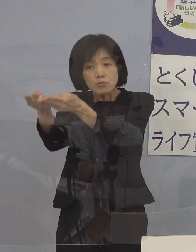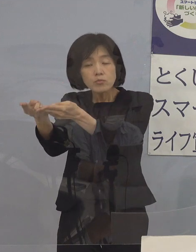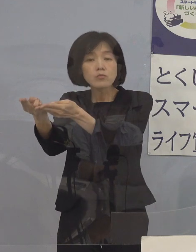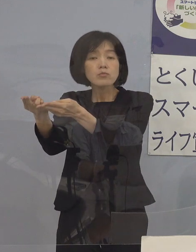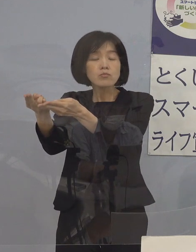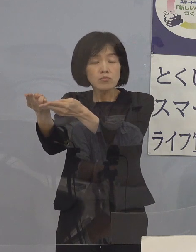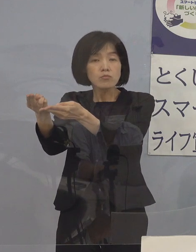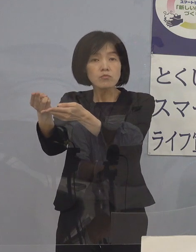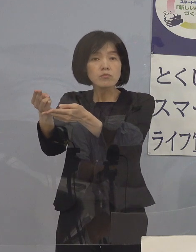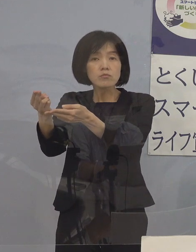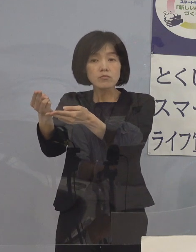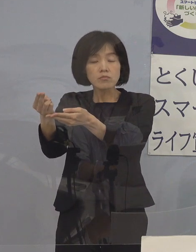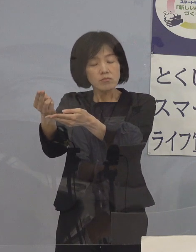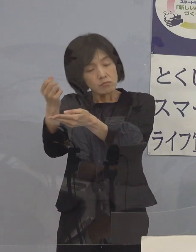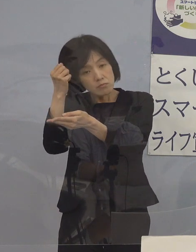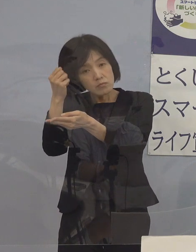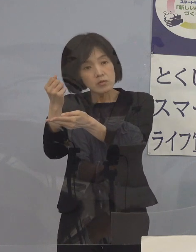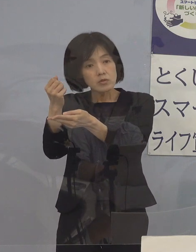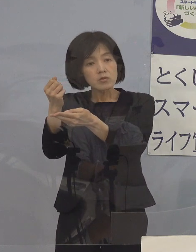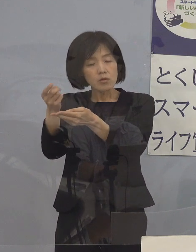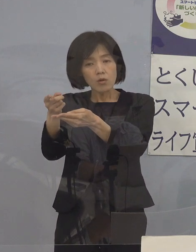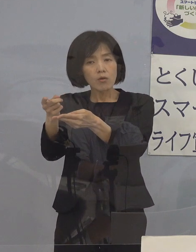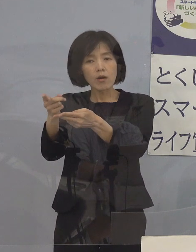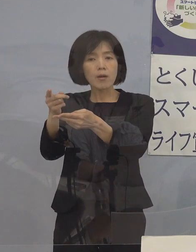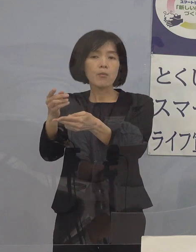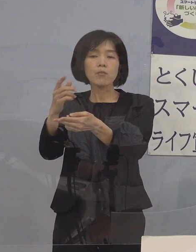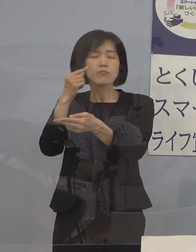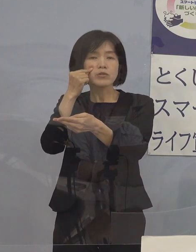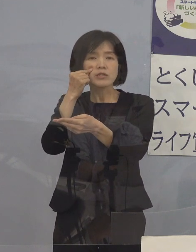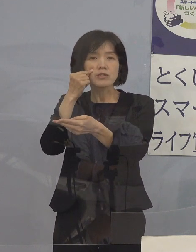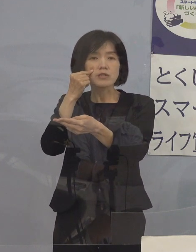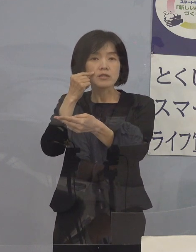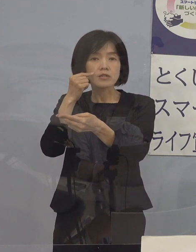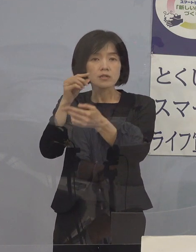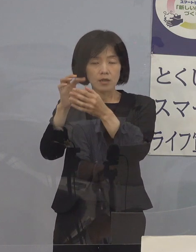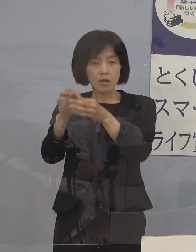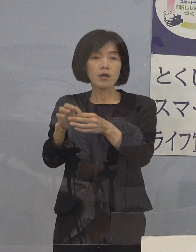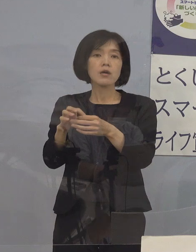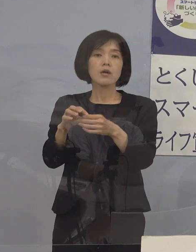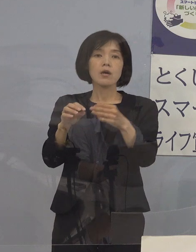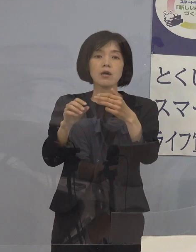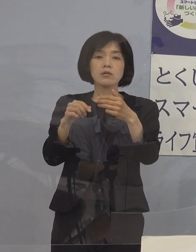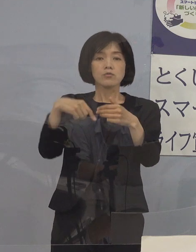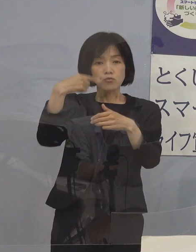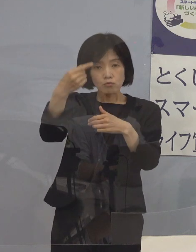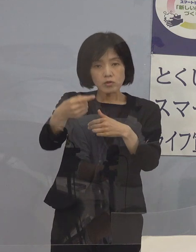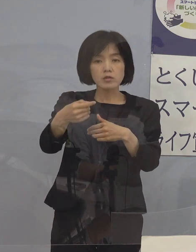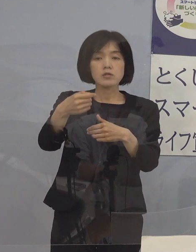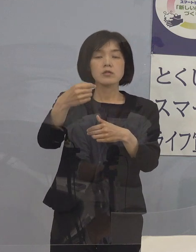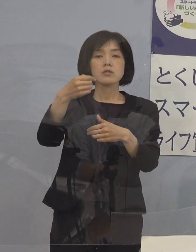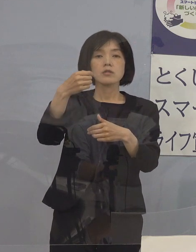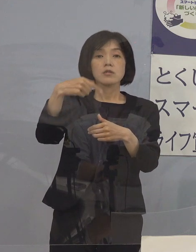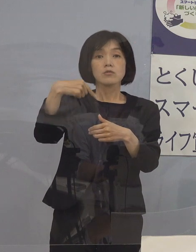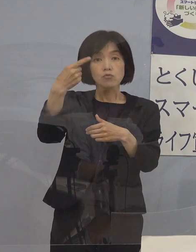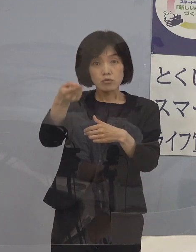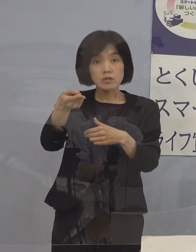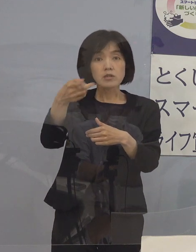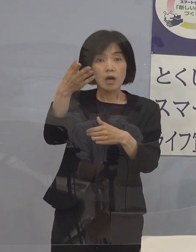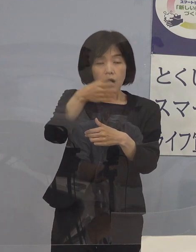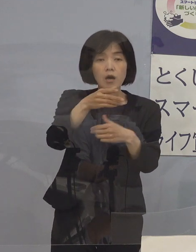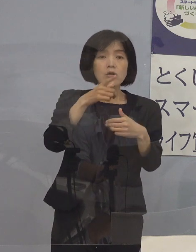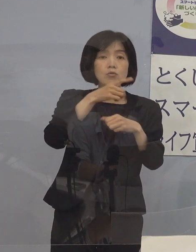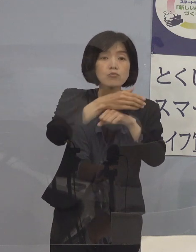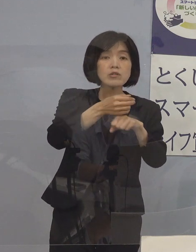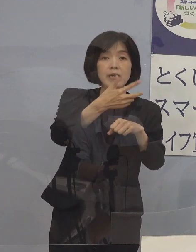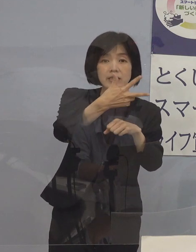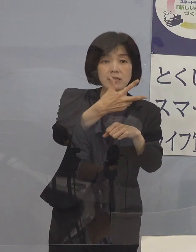活用が東横インできなくなりましたことから、翌8日より新たに徳島市と阿